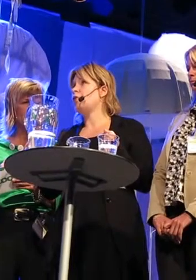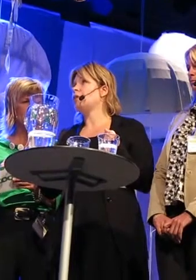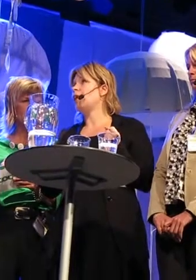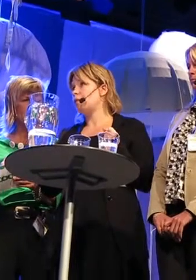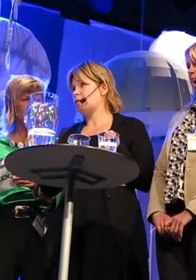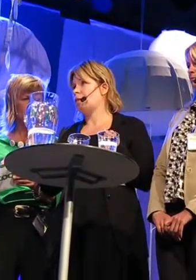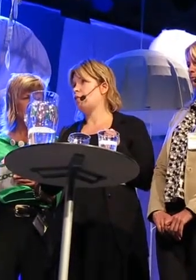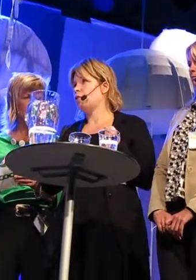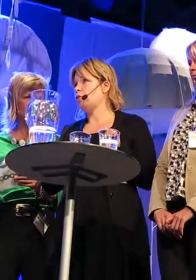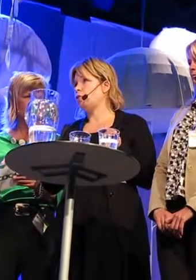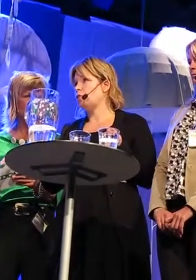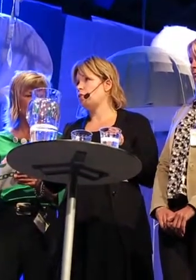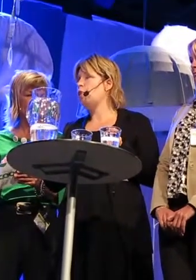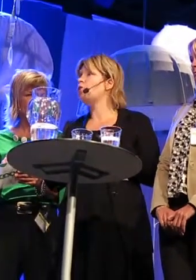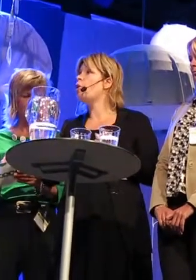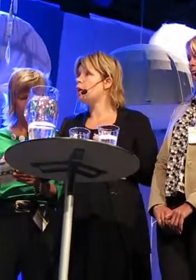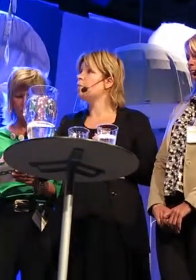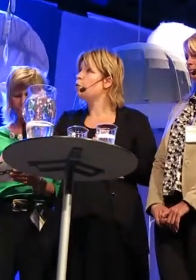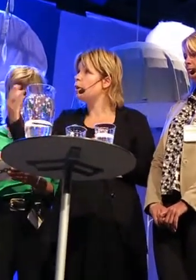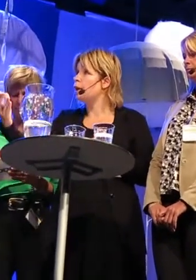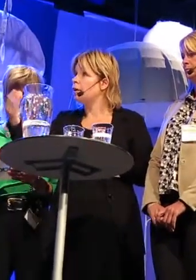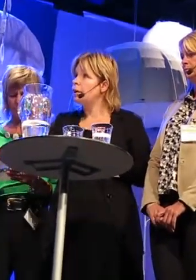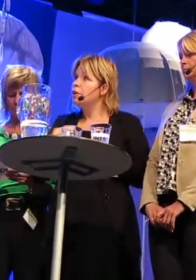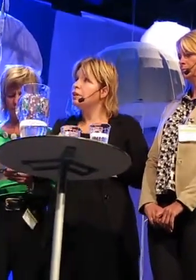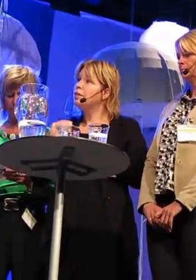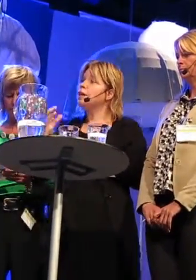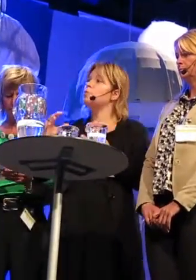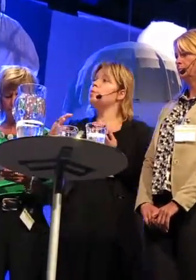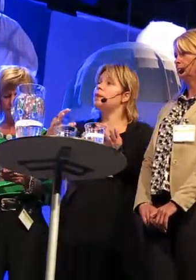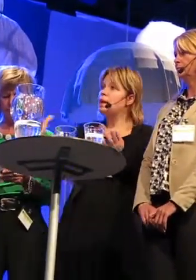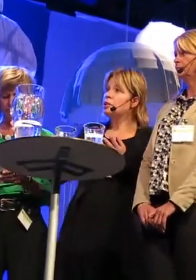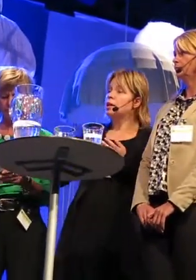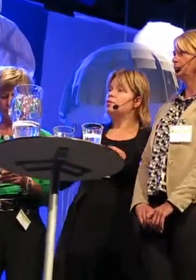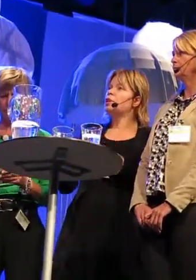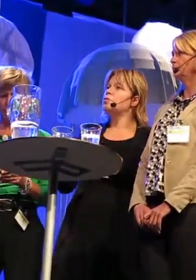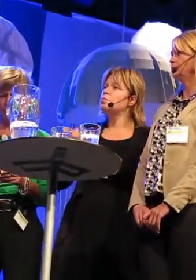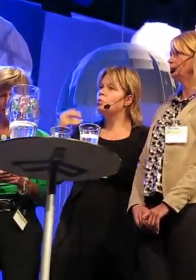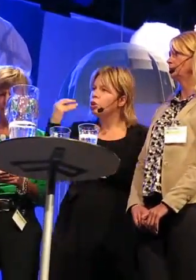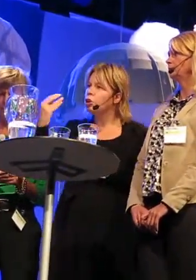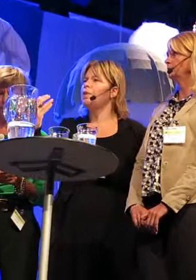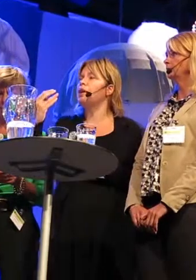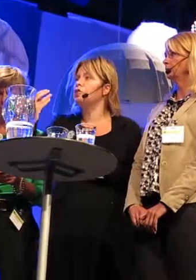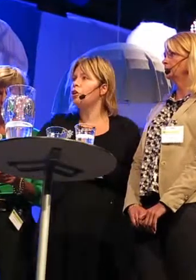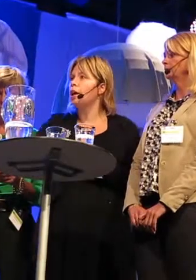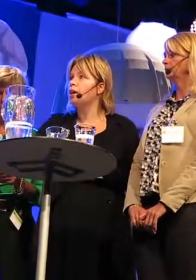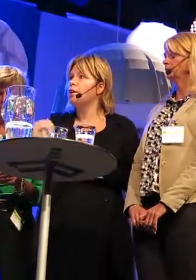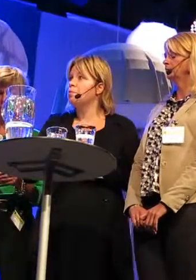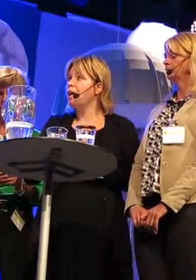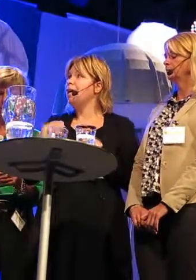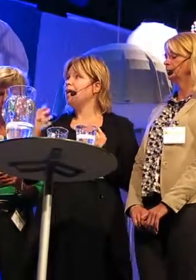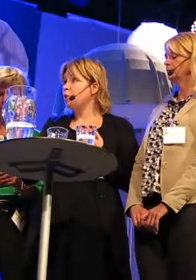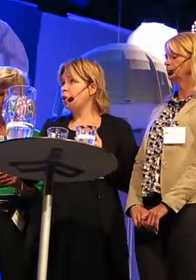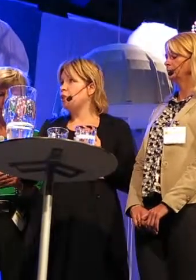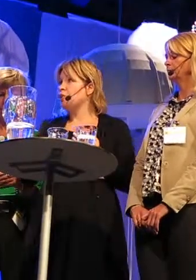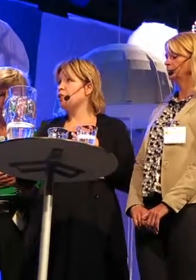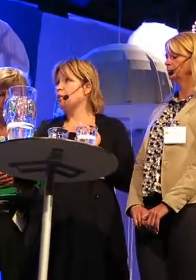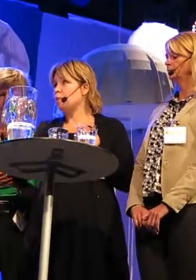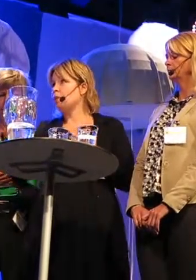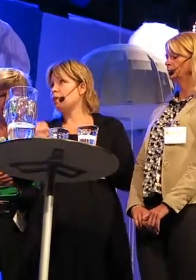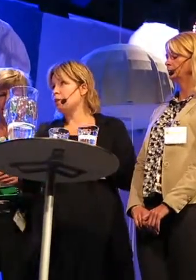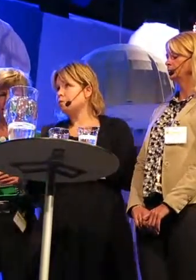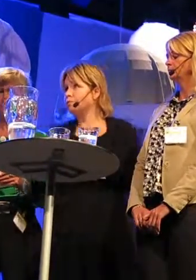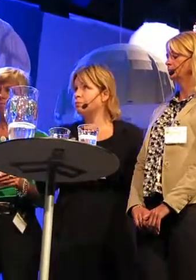visat sig att det har varit lättare än vad vi har trott. Vi har klarat det med råge. Så att det är liksom, om man lägger kärnkraft så kan det så mycket vi kan göra med en